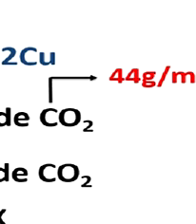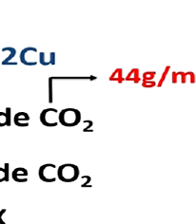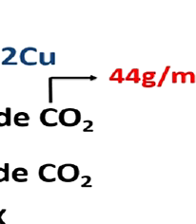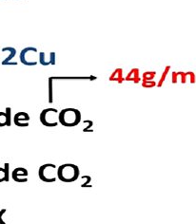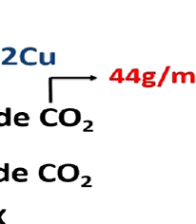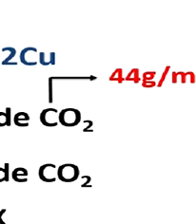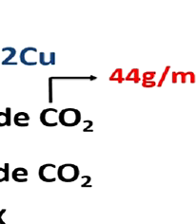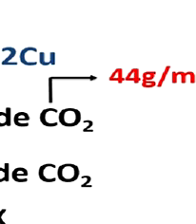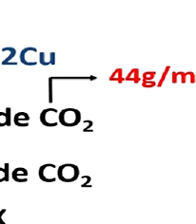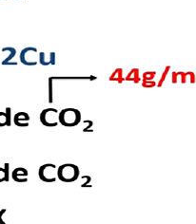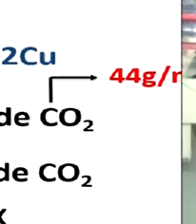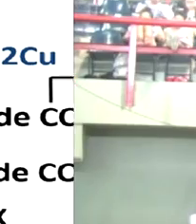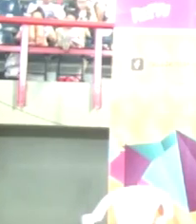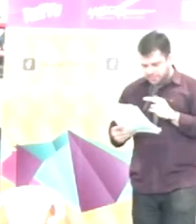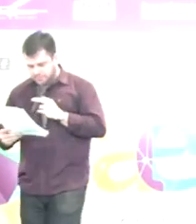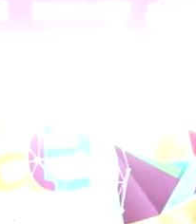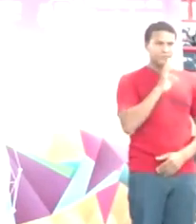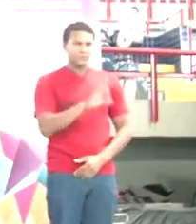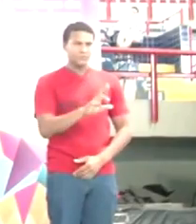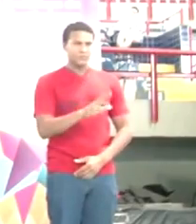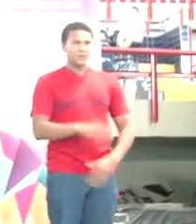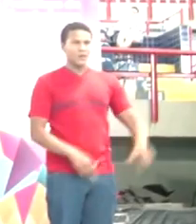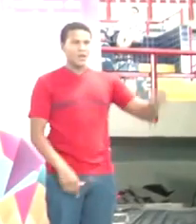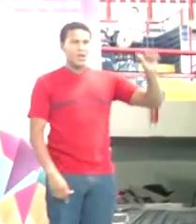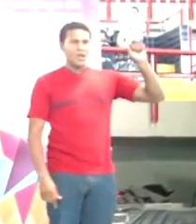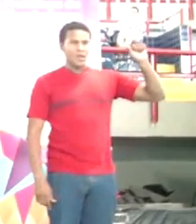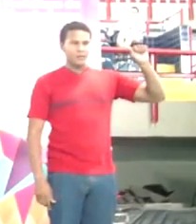aí. Letra A de aviões.